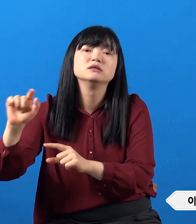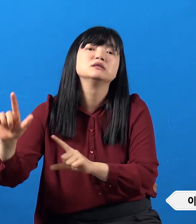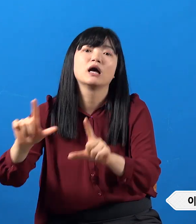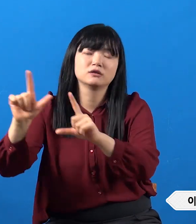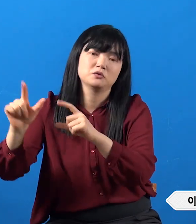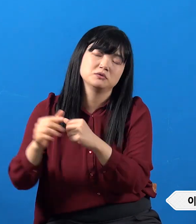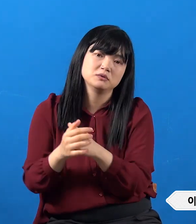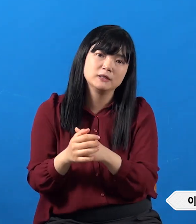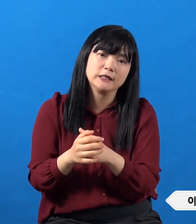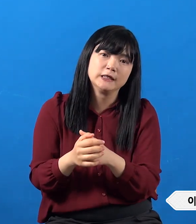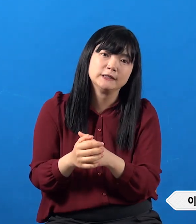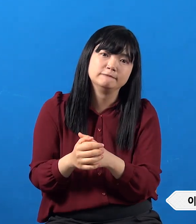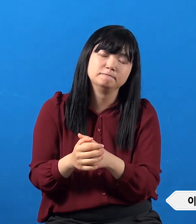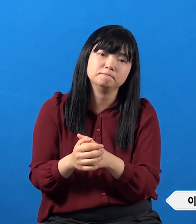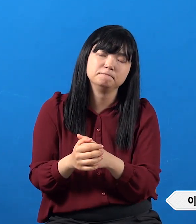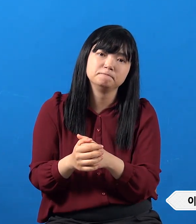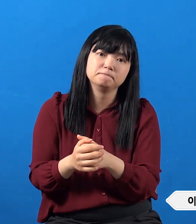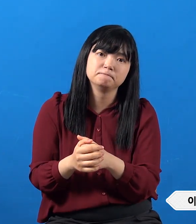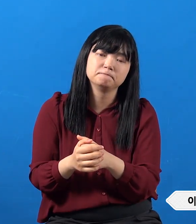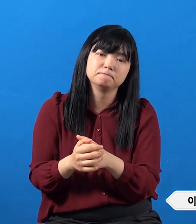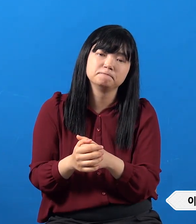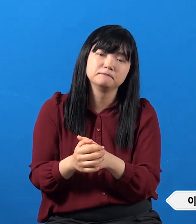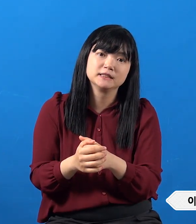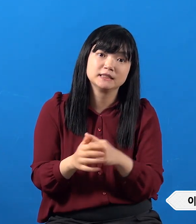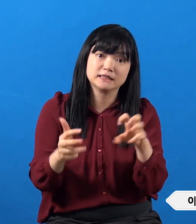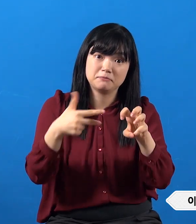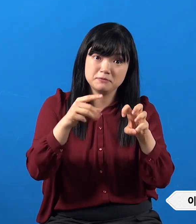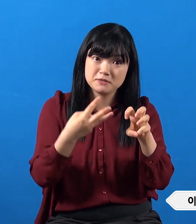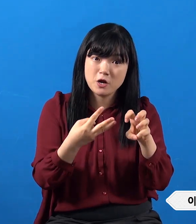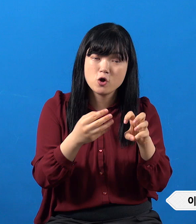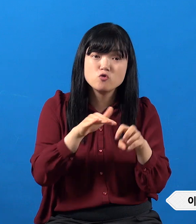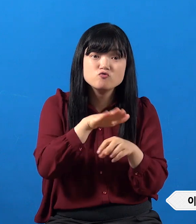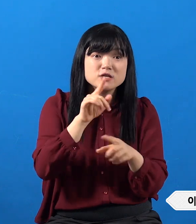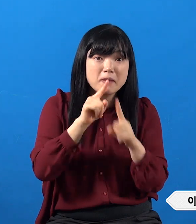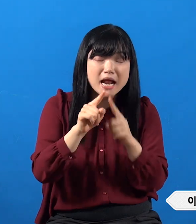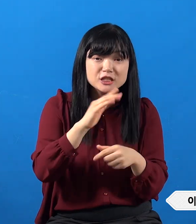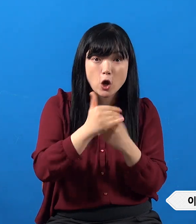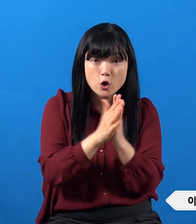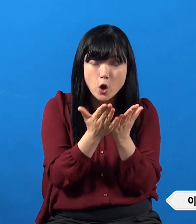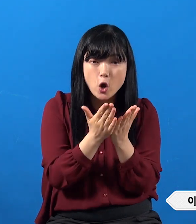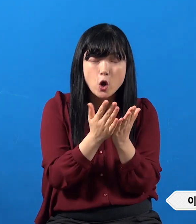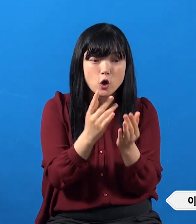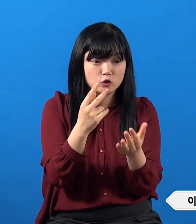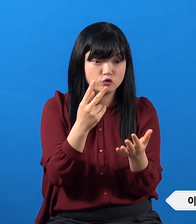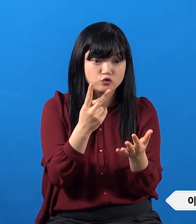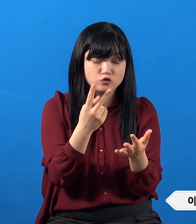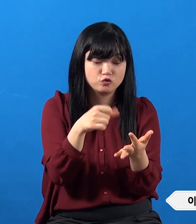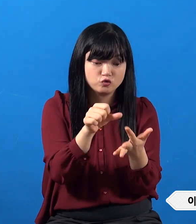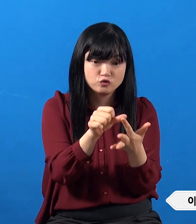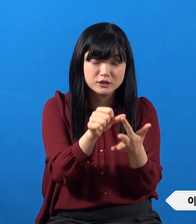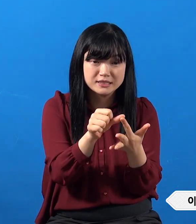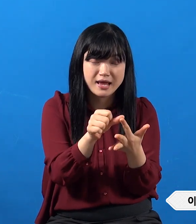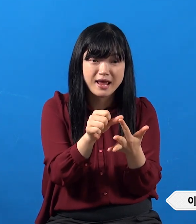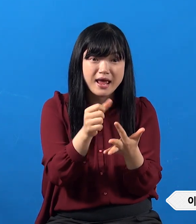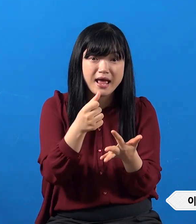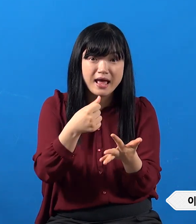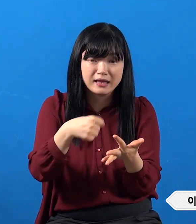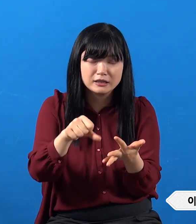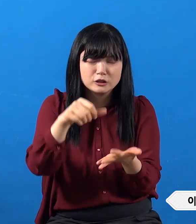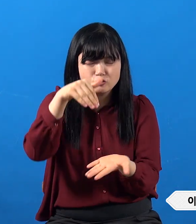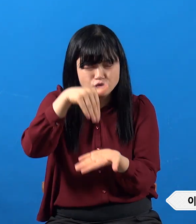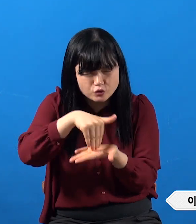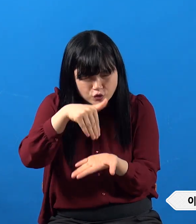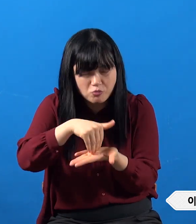거예요. 본문 30절에 우리말 성경에는 이렇게 되어 있어요. 둘째 아들이